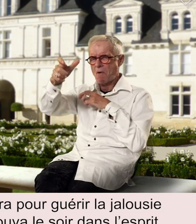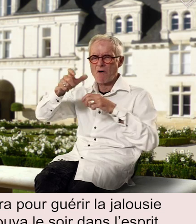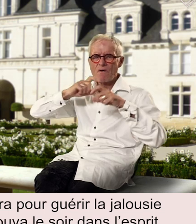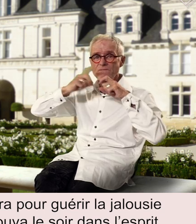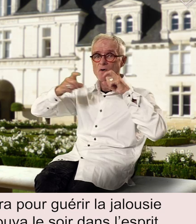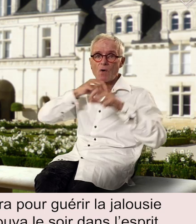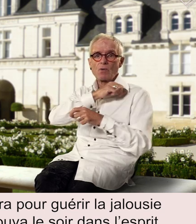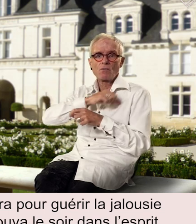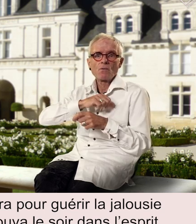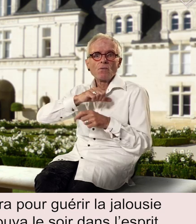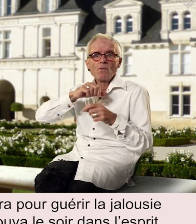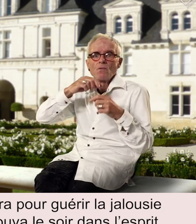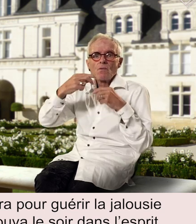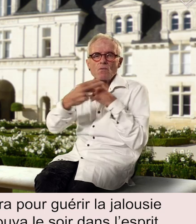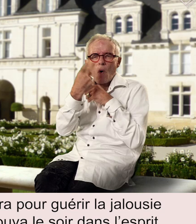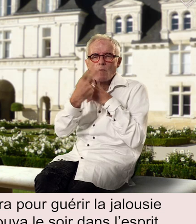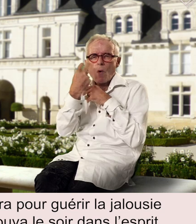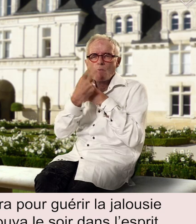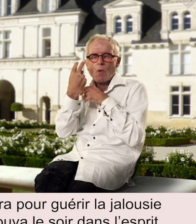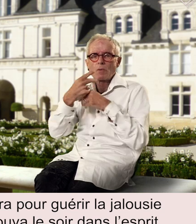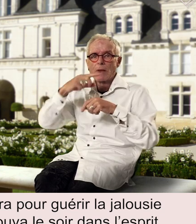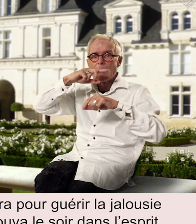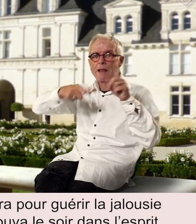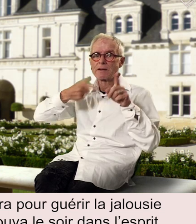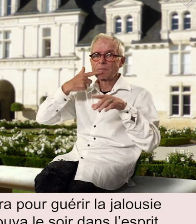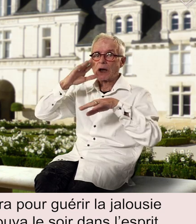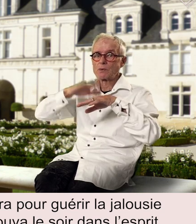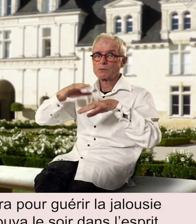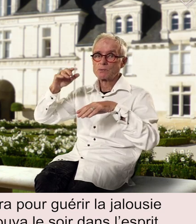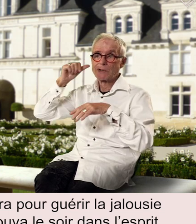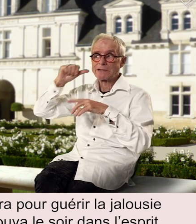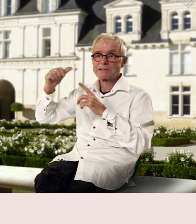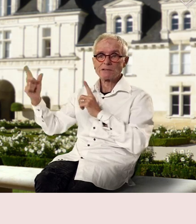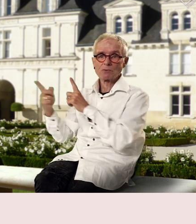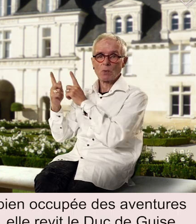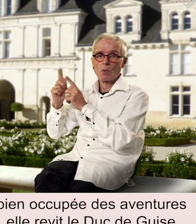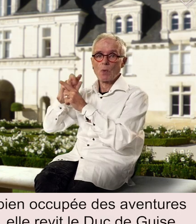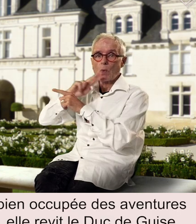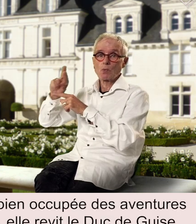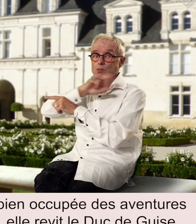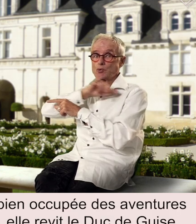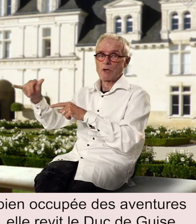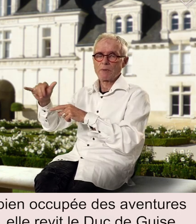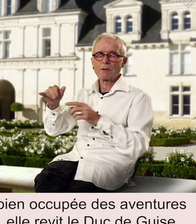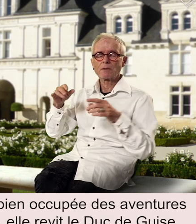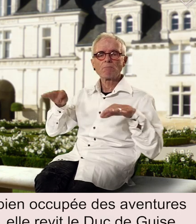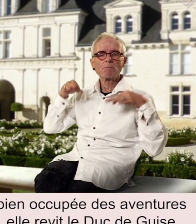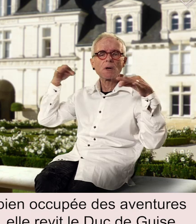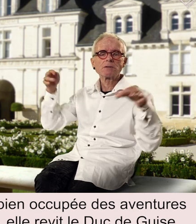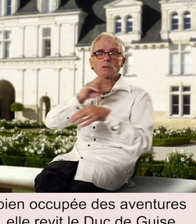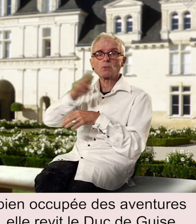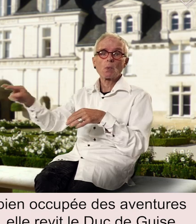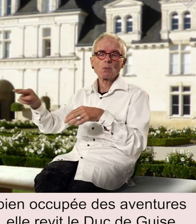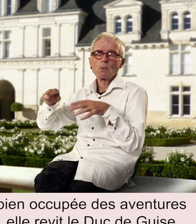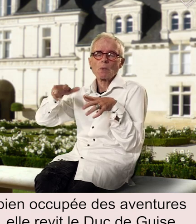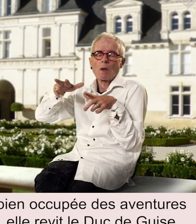violences épouvantables et lui défendit de parler jamais au duc de Guise. Elle se retira bien triste dans son